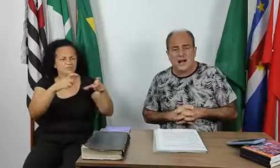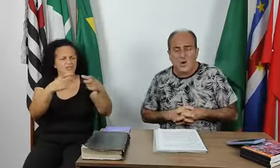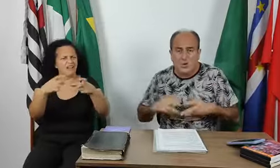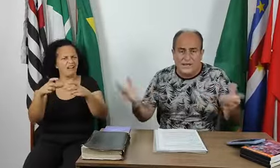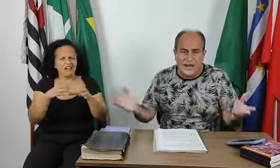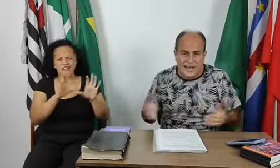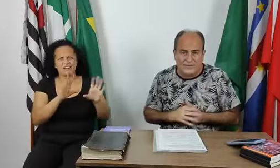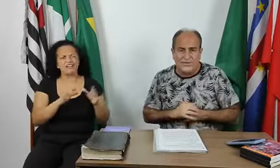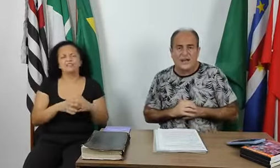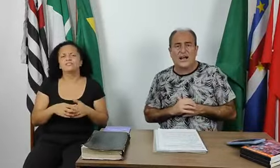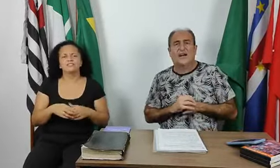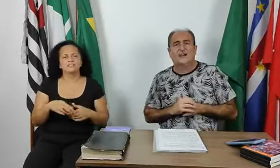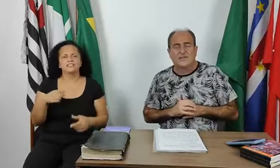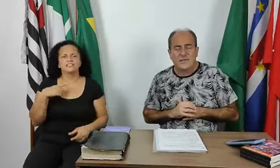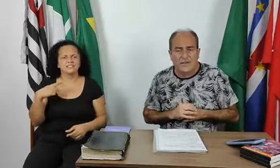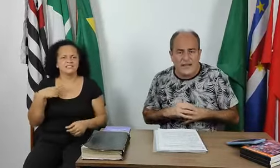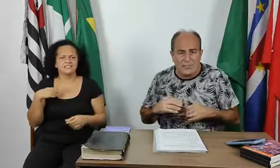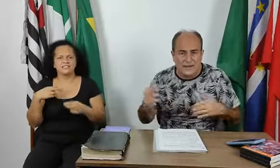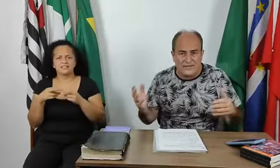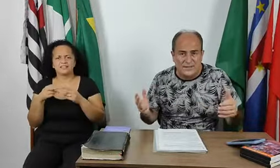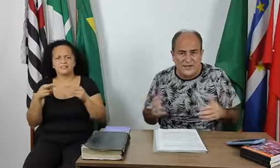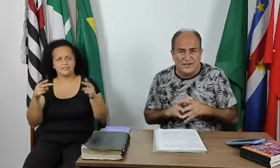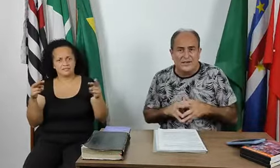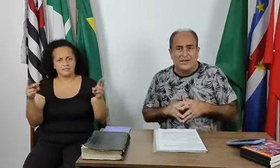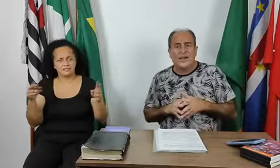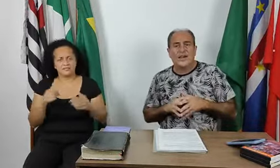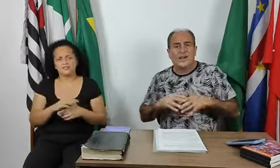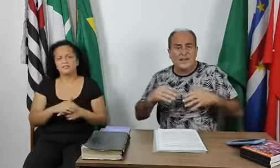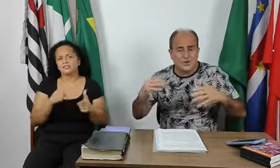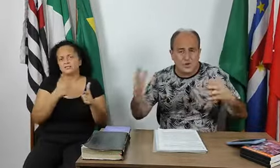hermenêutica, homilética, você vai aprender